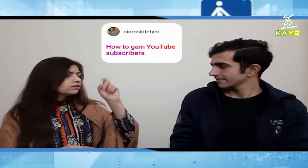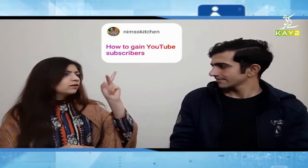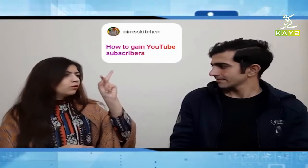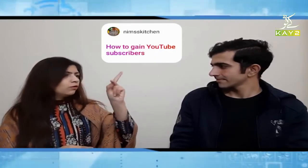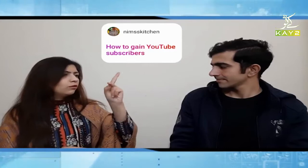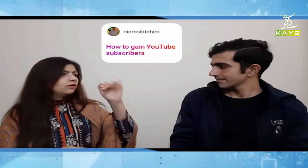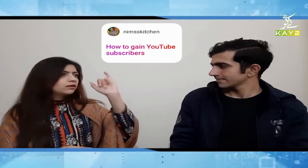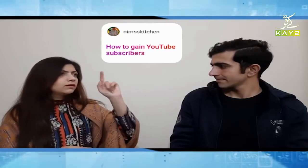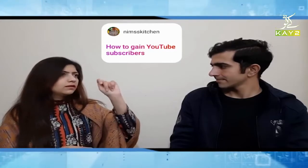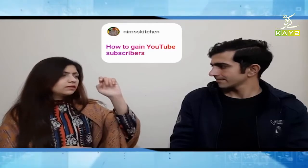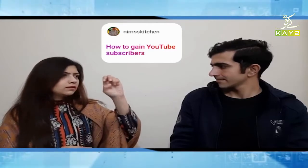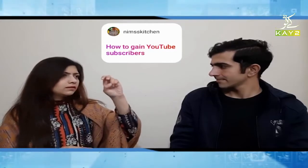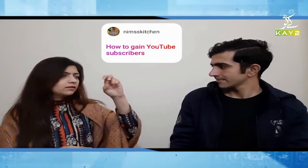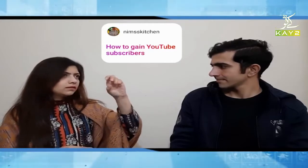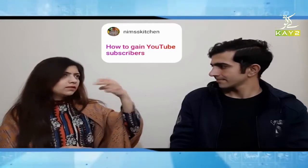NIMS और